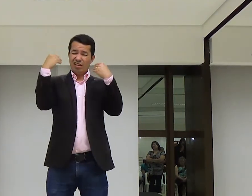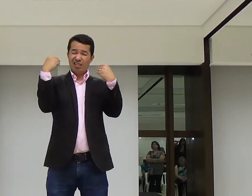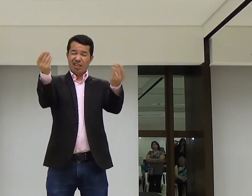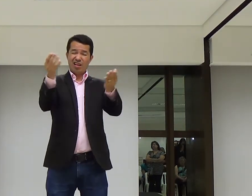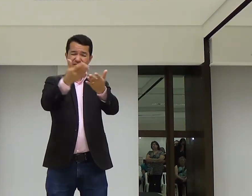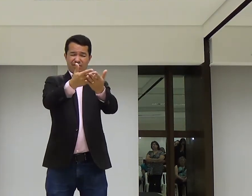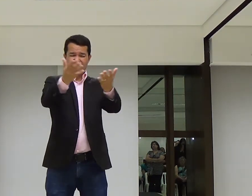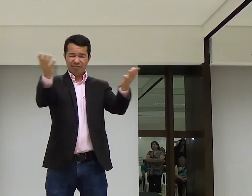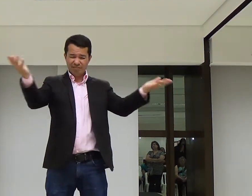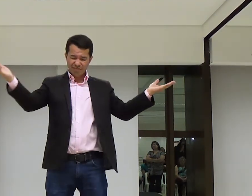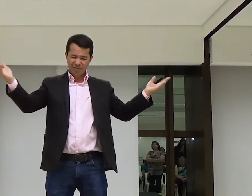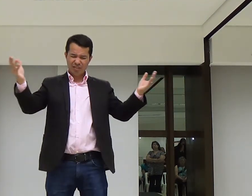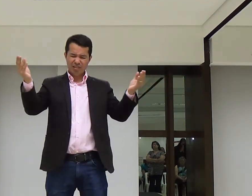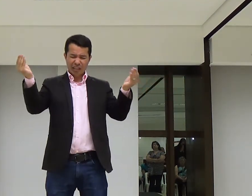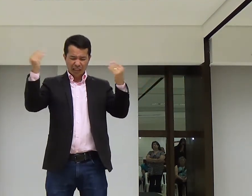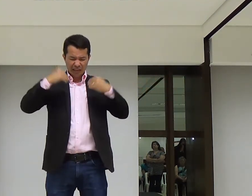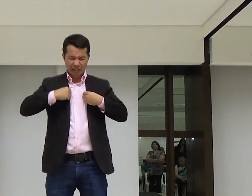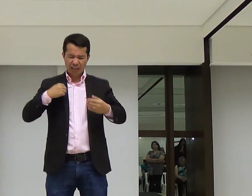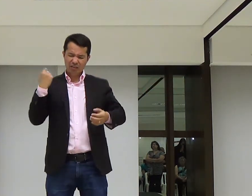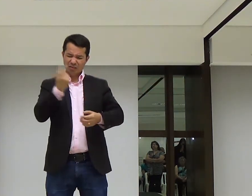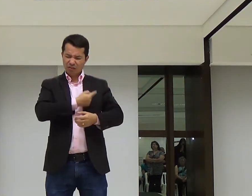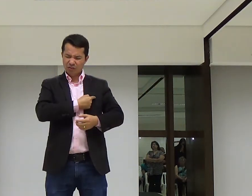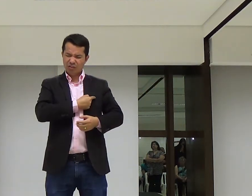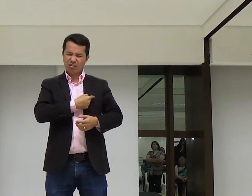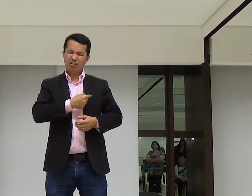favor, Deus, dá para cada um de nós